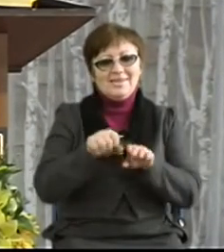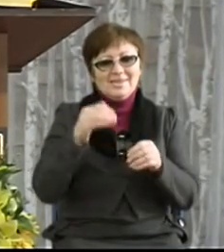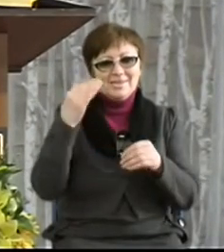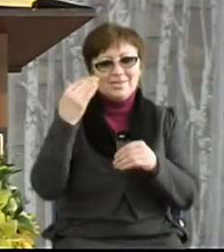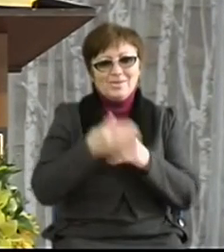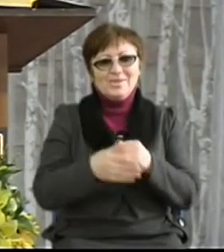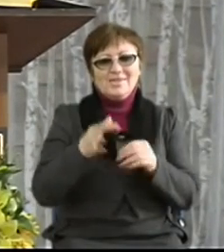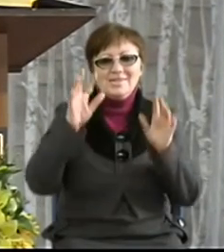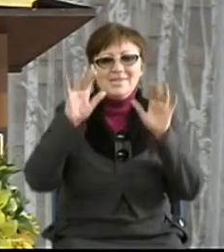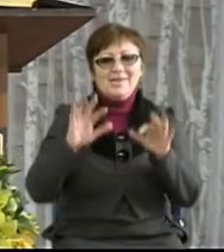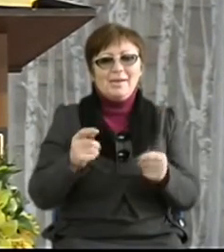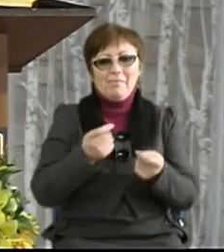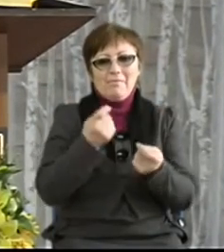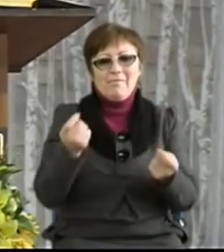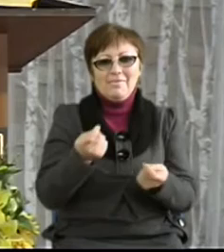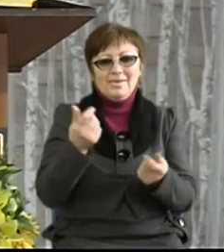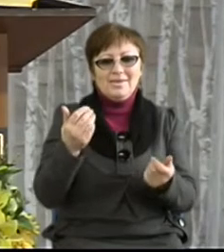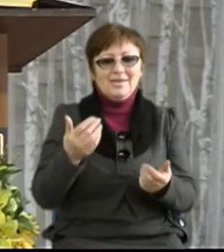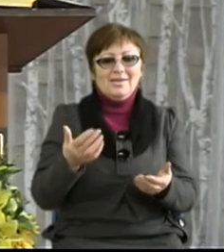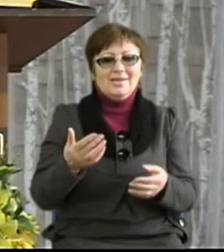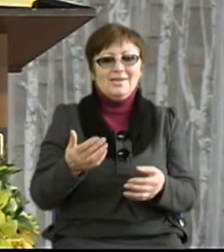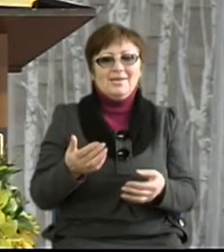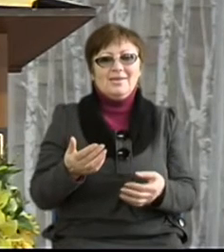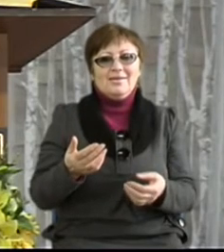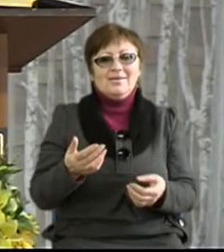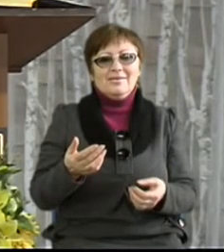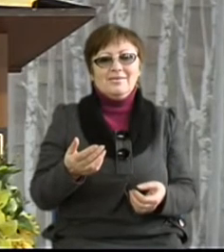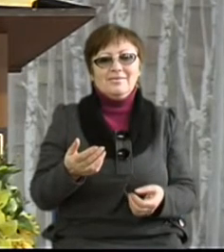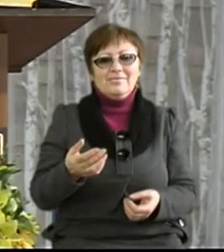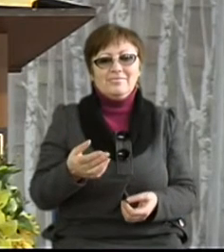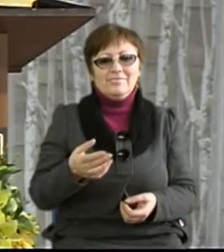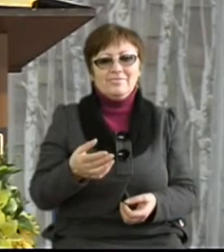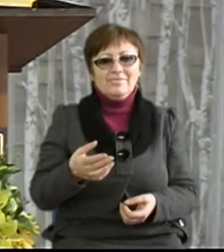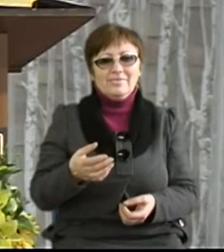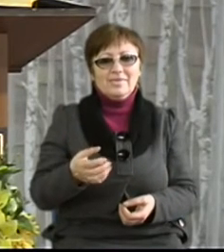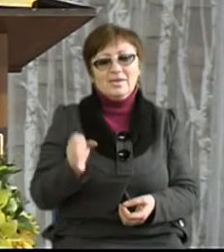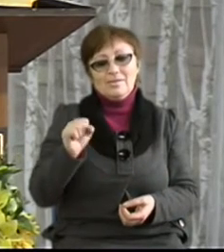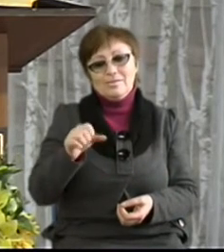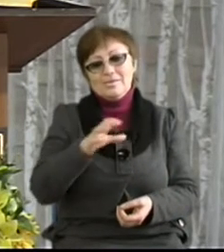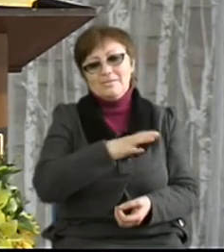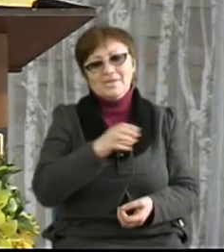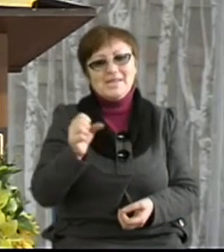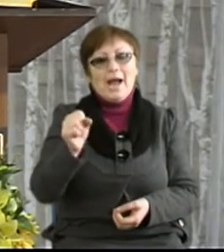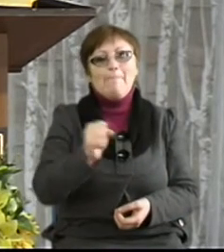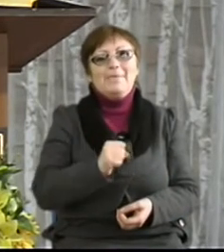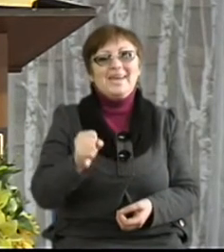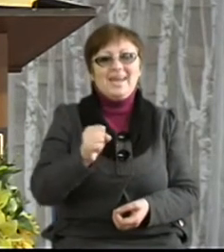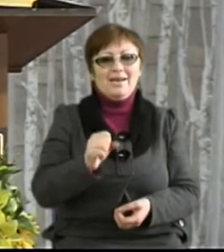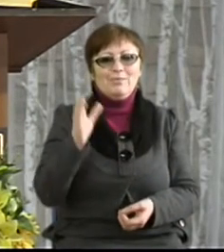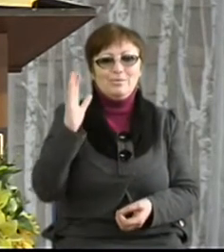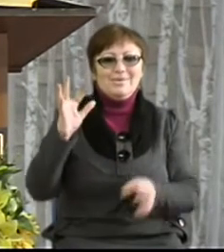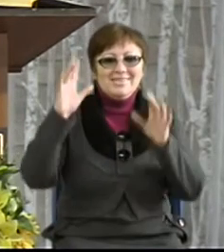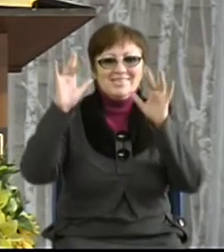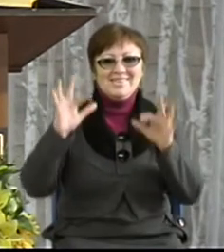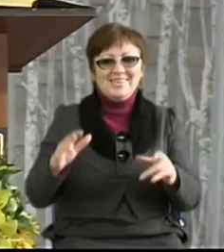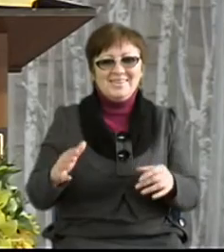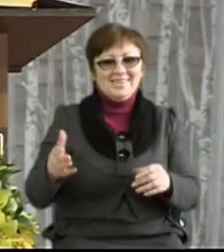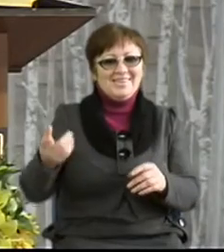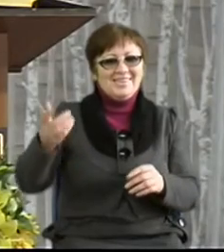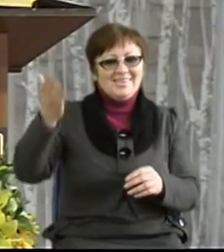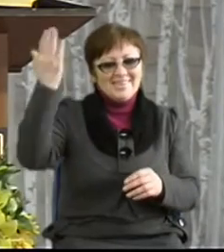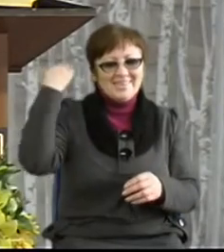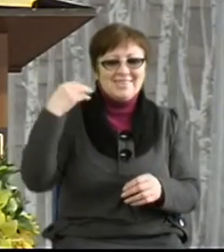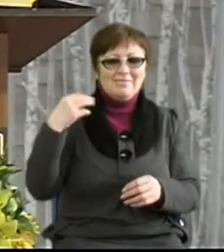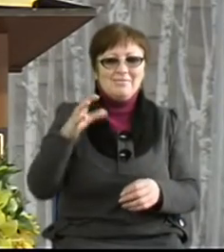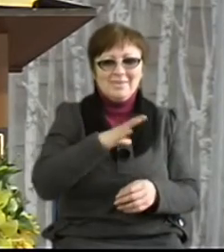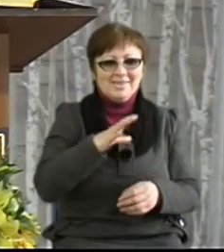уже практически весь сошел. Ну, правда, бывает и такое, что и в апреле могут там снега подкинуть, как было несколько лет